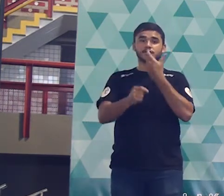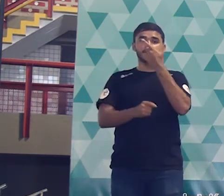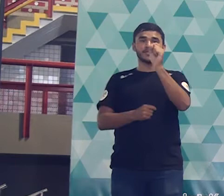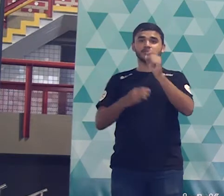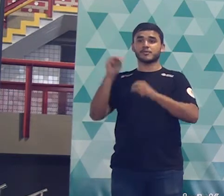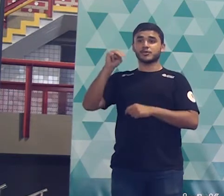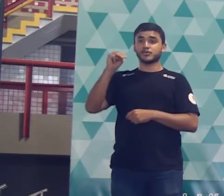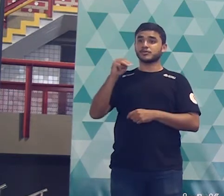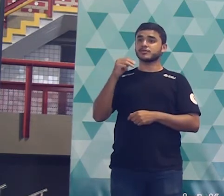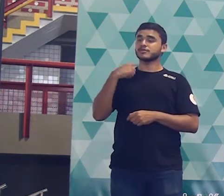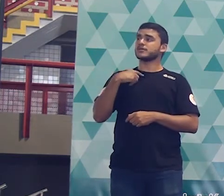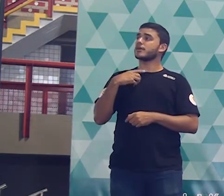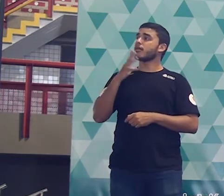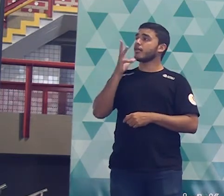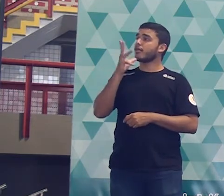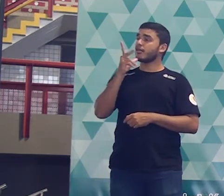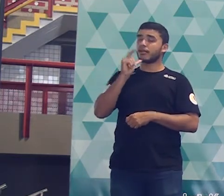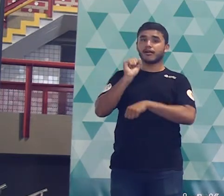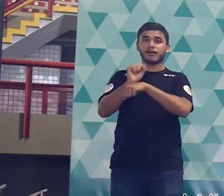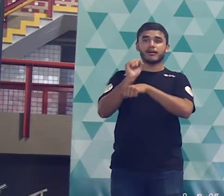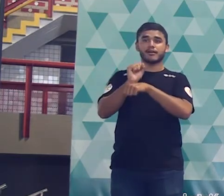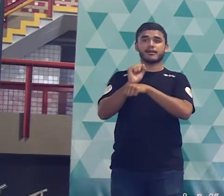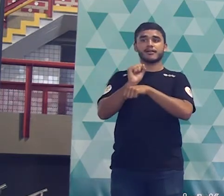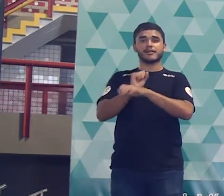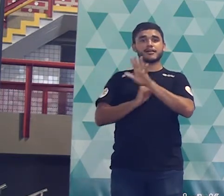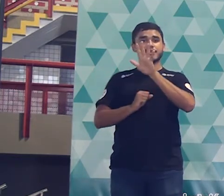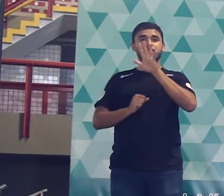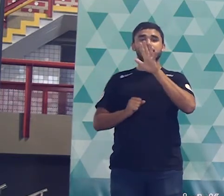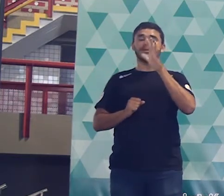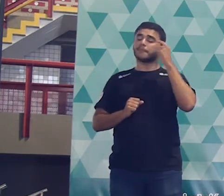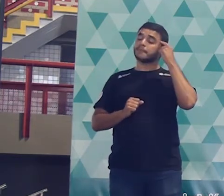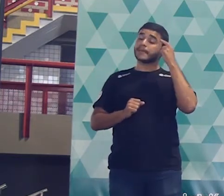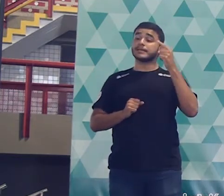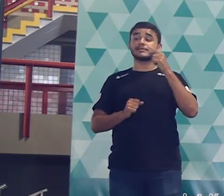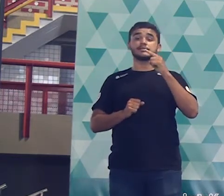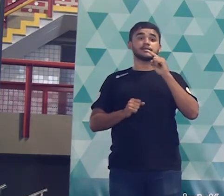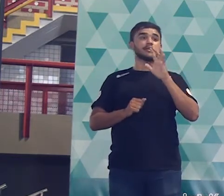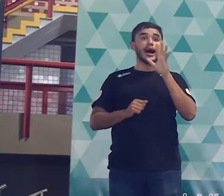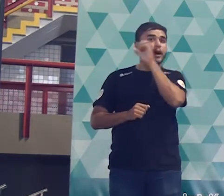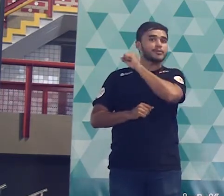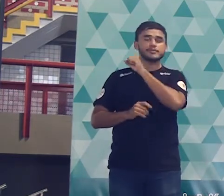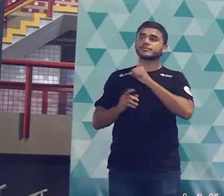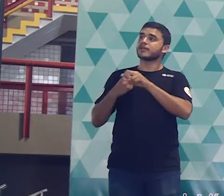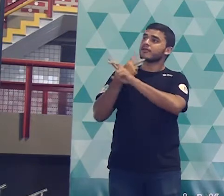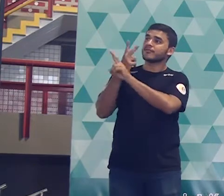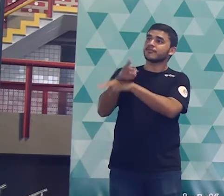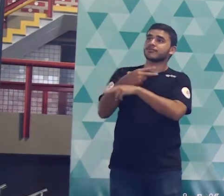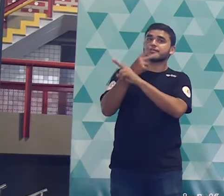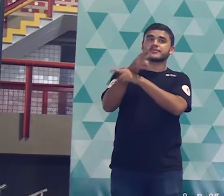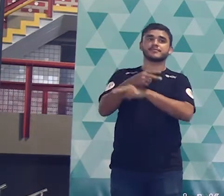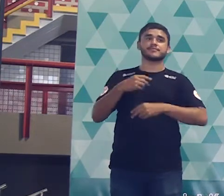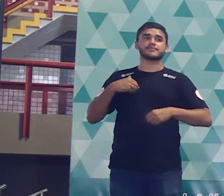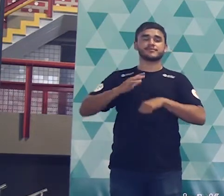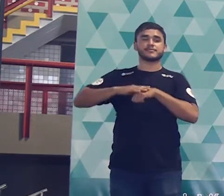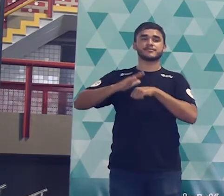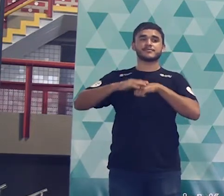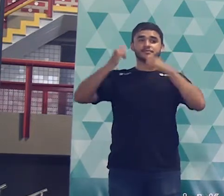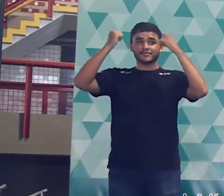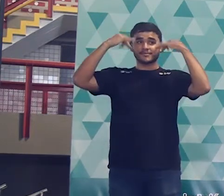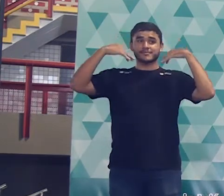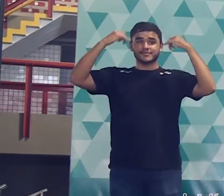passa. Então tem calma, já passou os 20 minutos. Calma, daqui a pouco ele volta. Calma, eu não estou nem com suor, estou